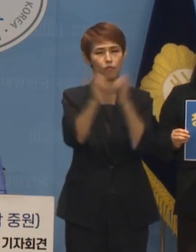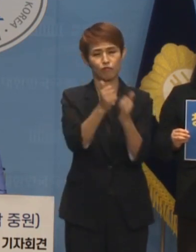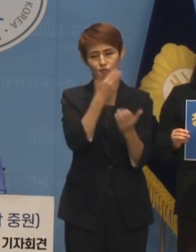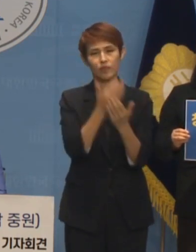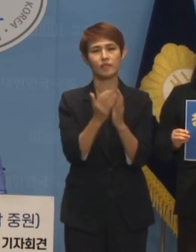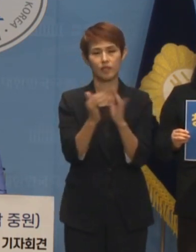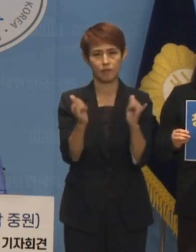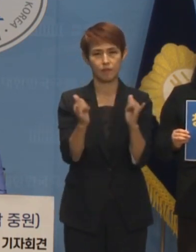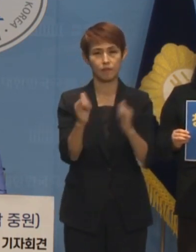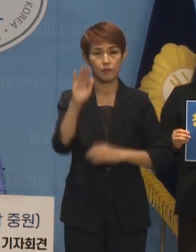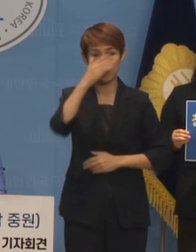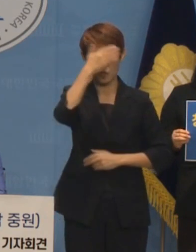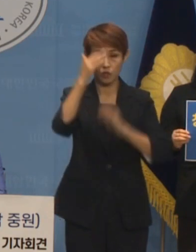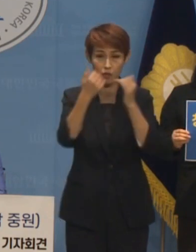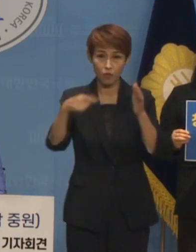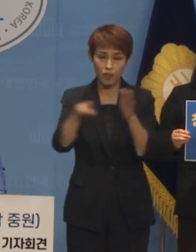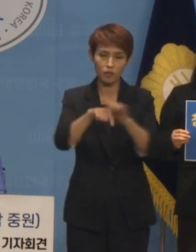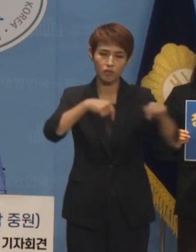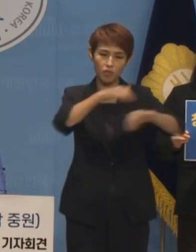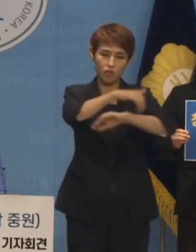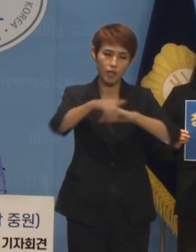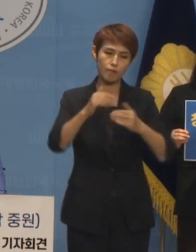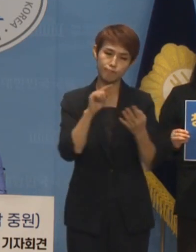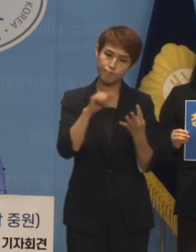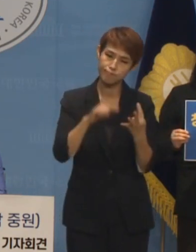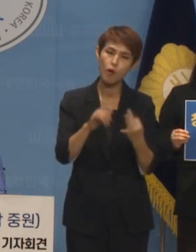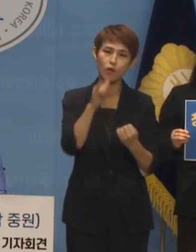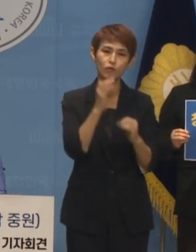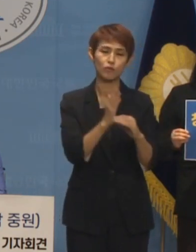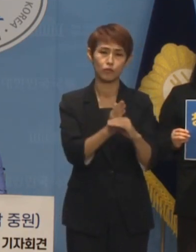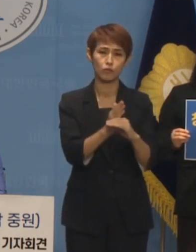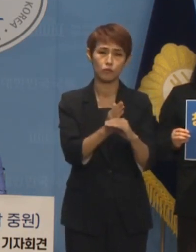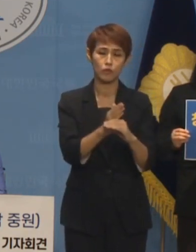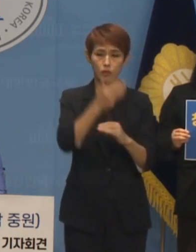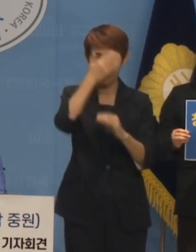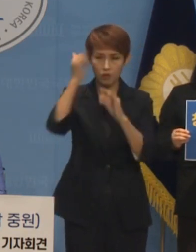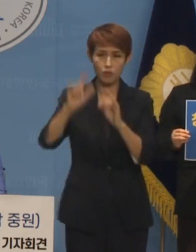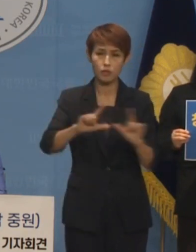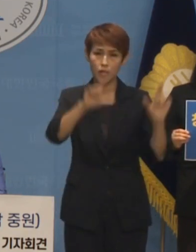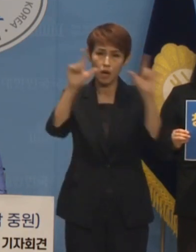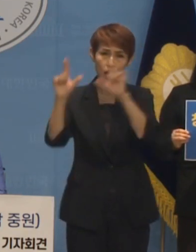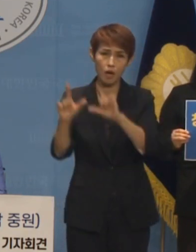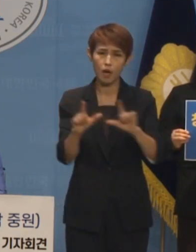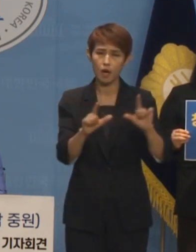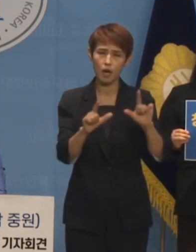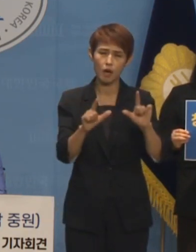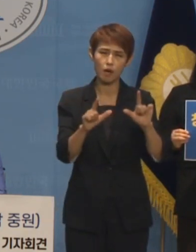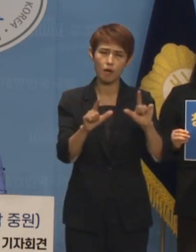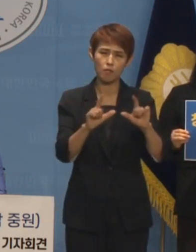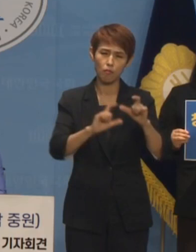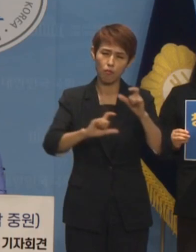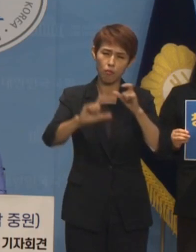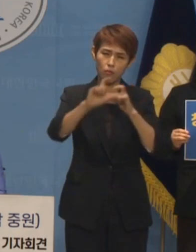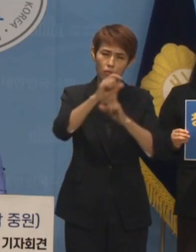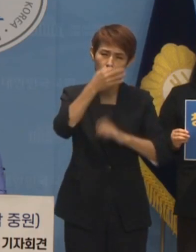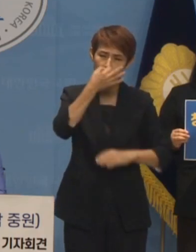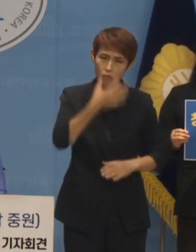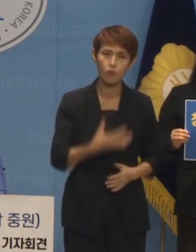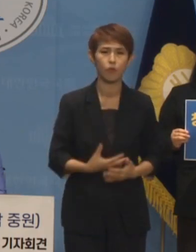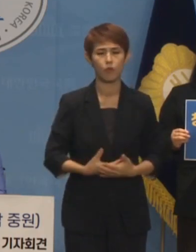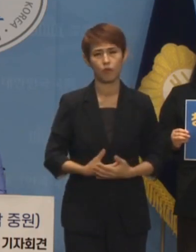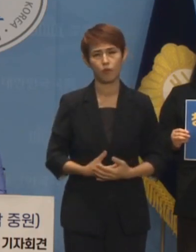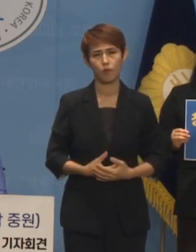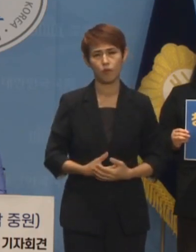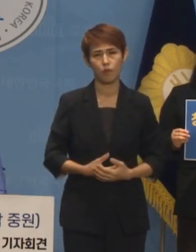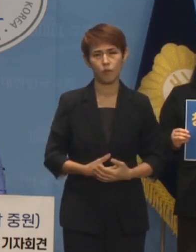청년을 위한 많은 정책이 시행되고 있습니다. 그런데 청년의 삶은 좀처럼 나아지지 않고 오히려 계속 어려워지고